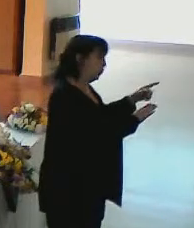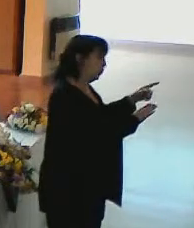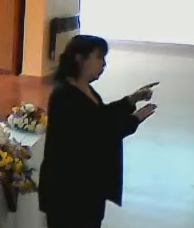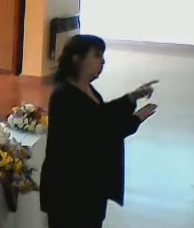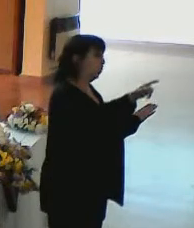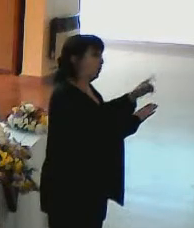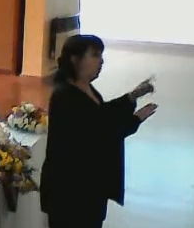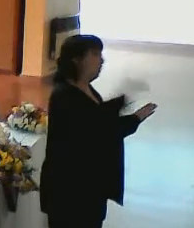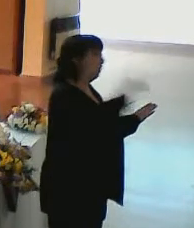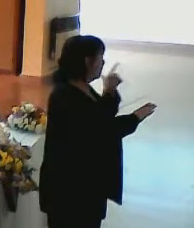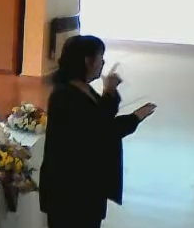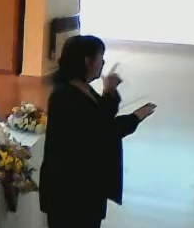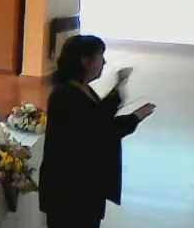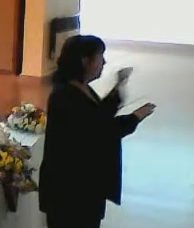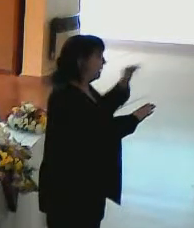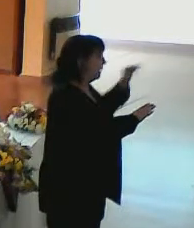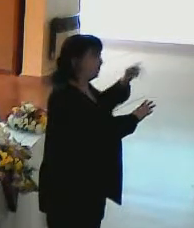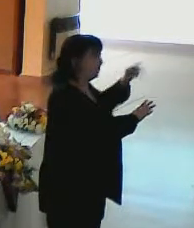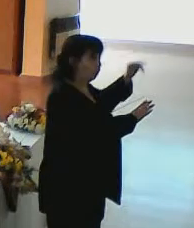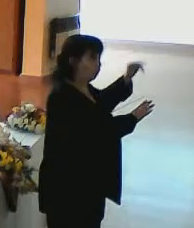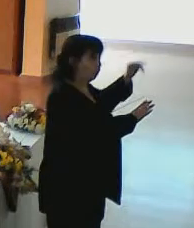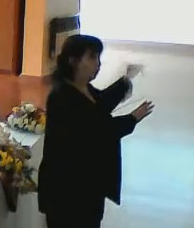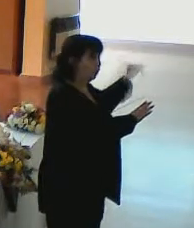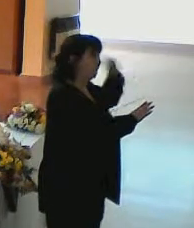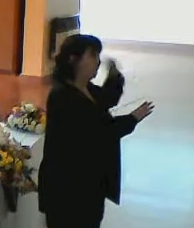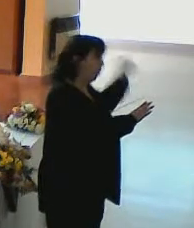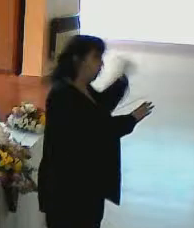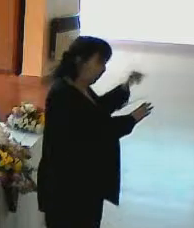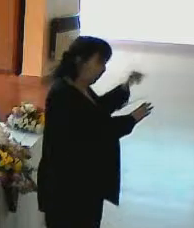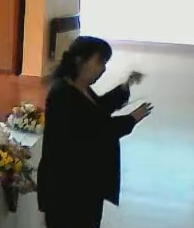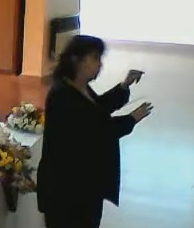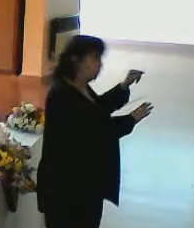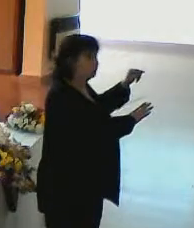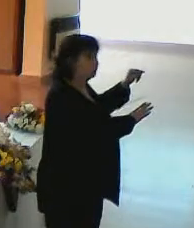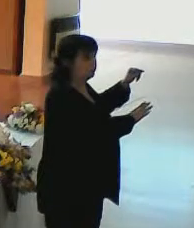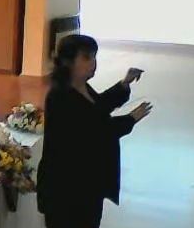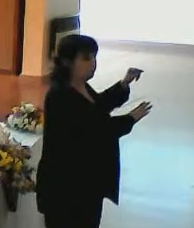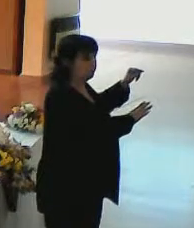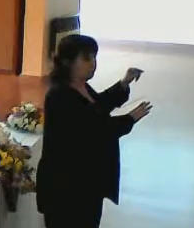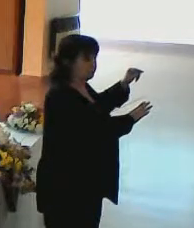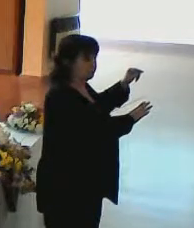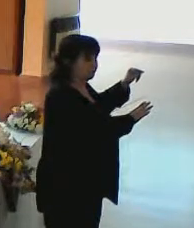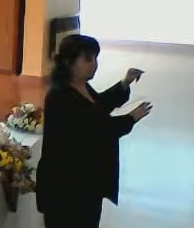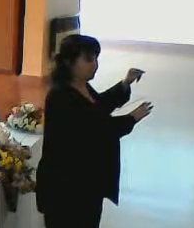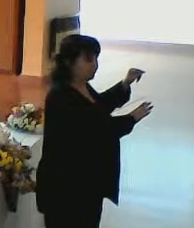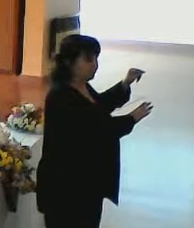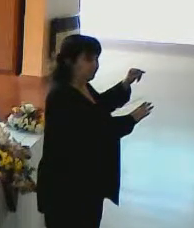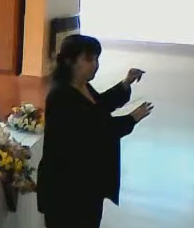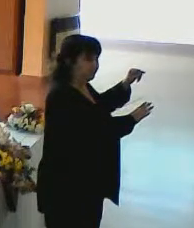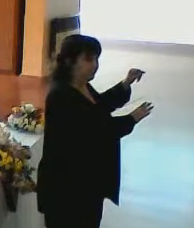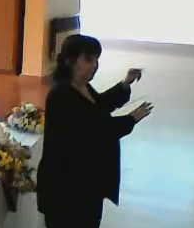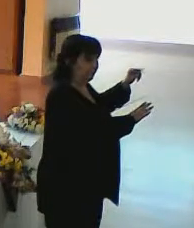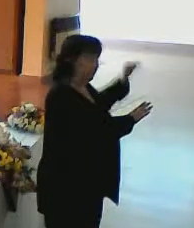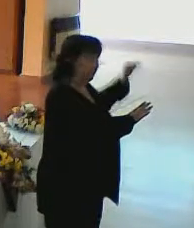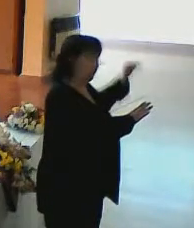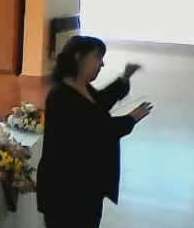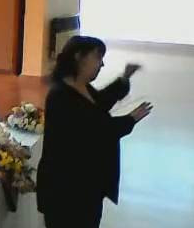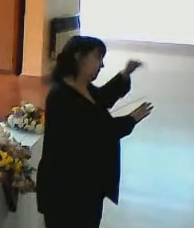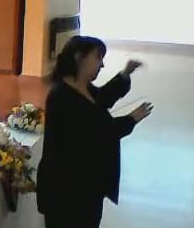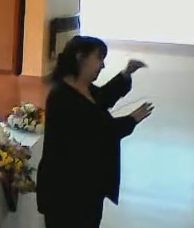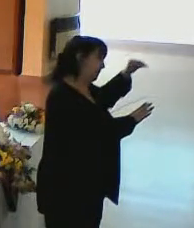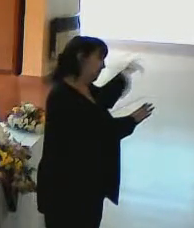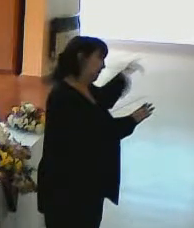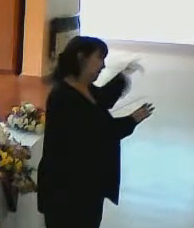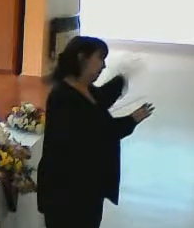o comorbilidades psiquiátricas o también otras patologías.